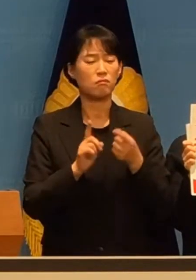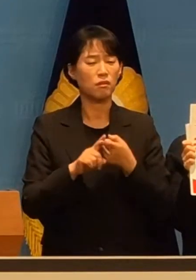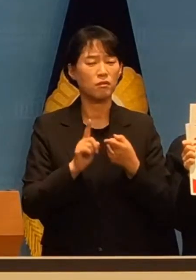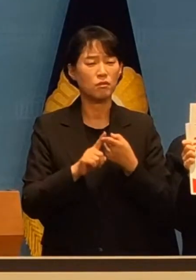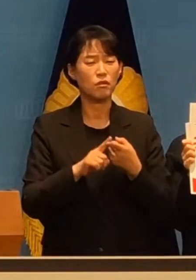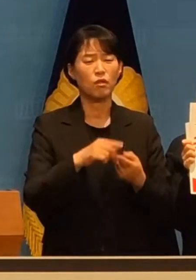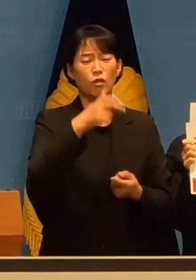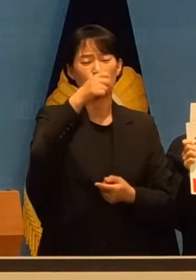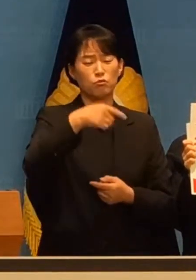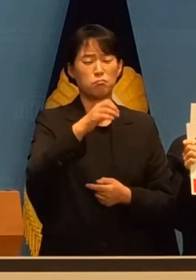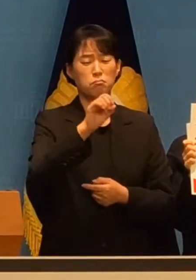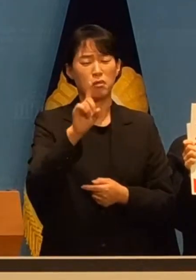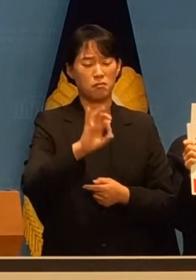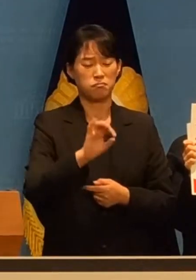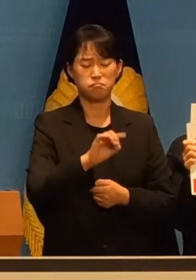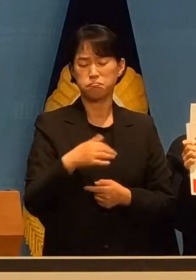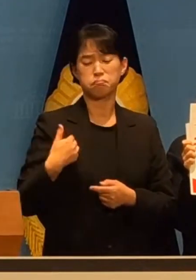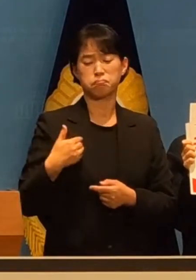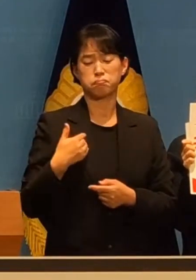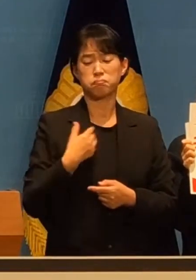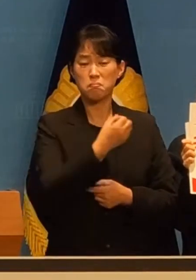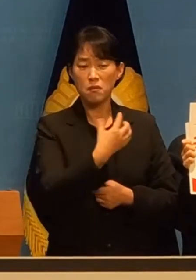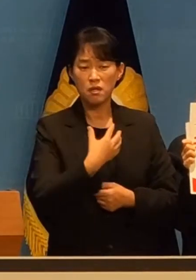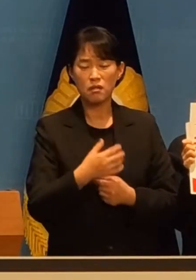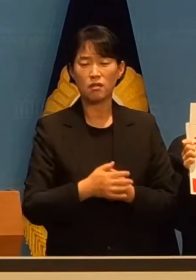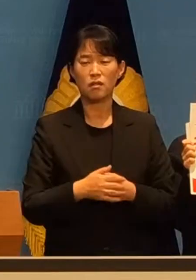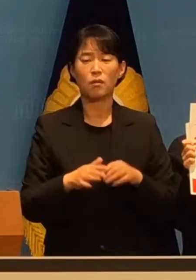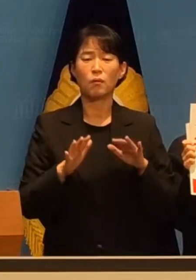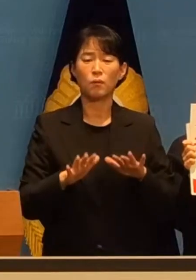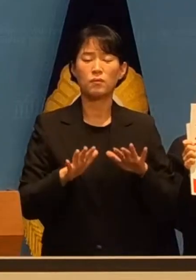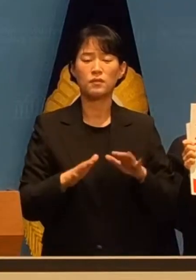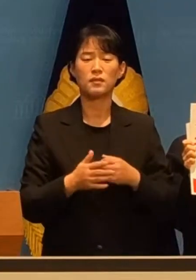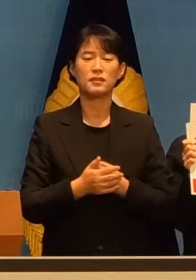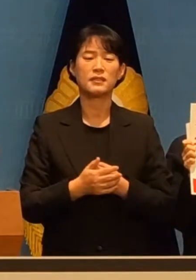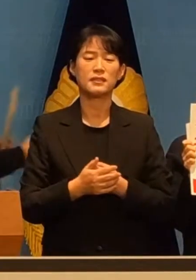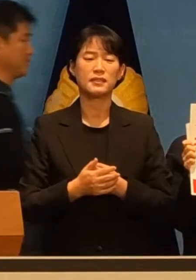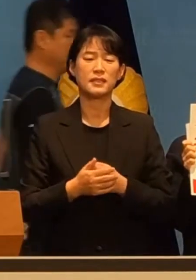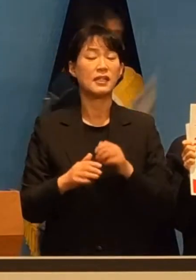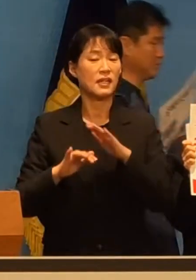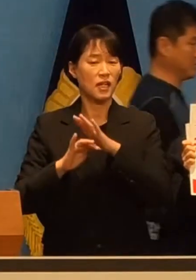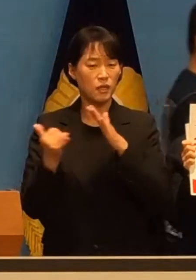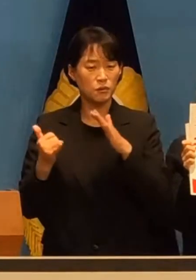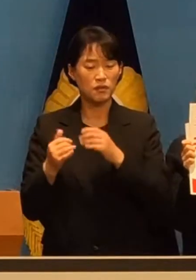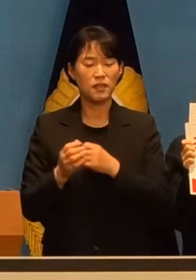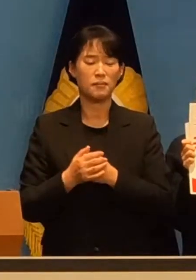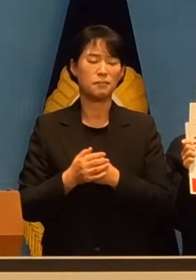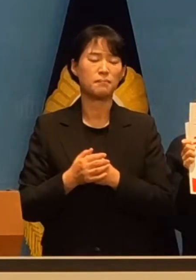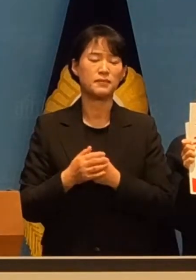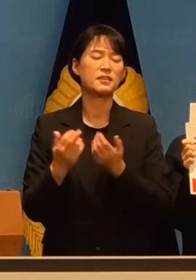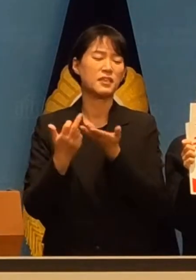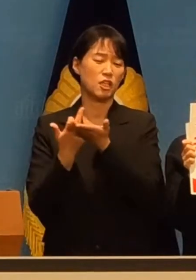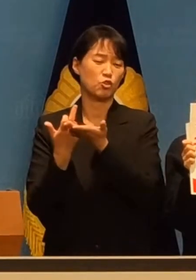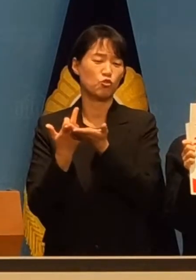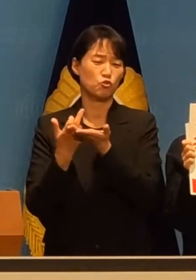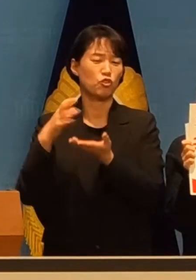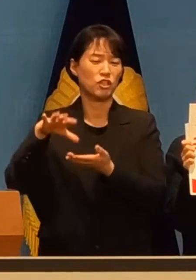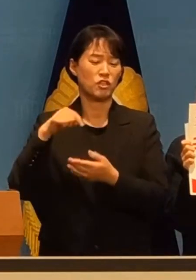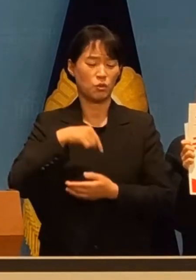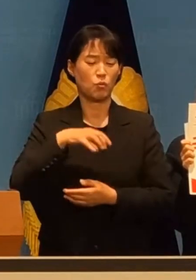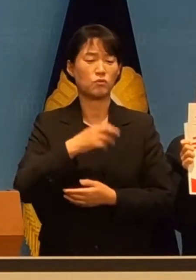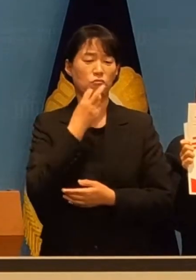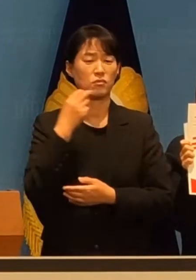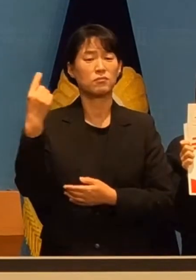모르쇠로 일관하고 있습니다. 특히 오늘 그 고 오성용님의 유가족이 멀리 제주도에서 여기까지